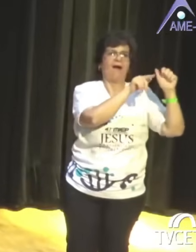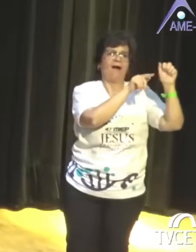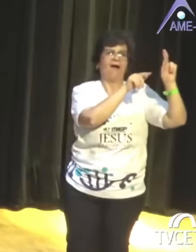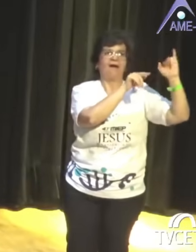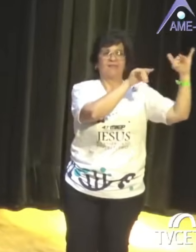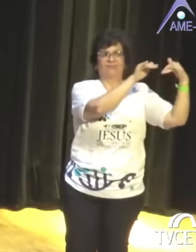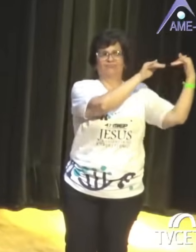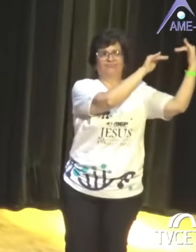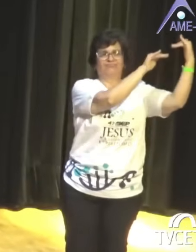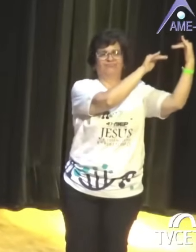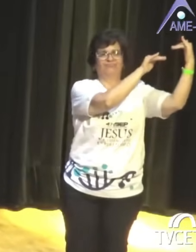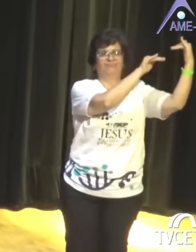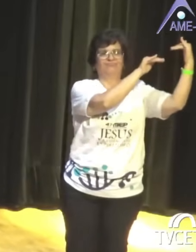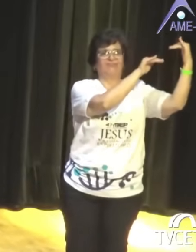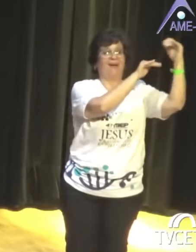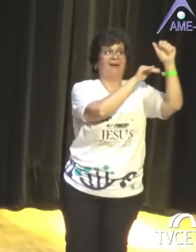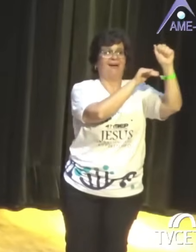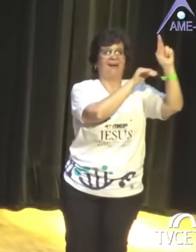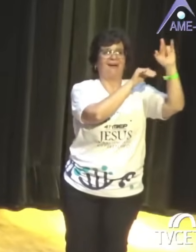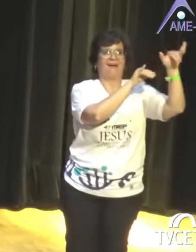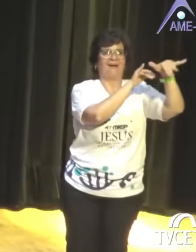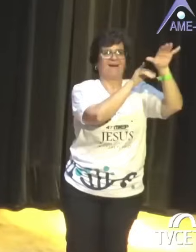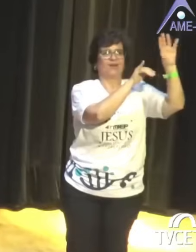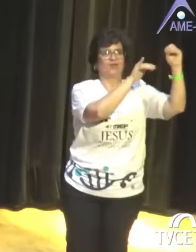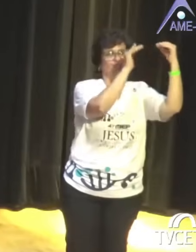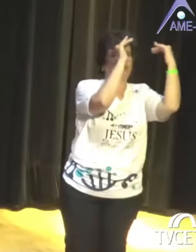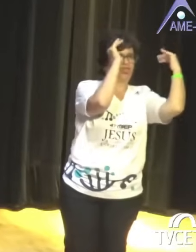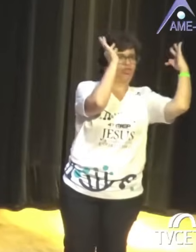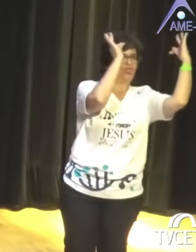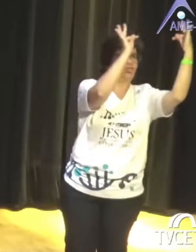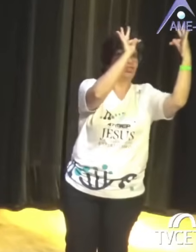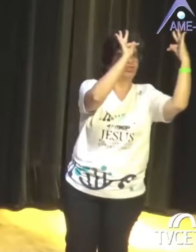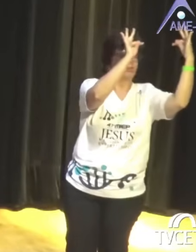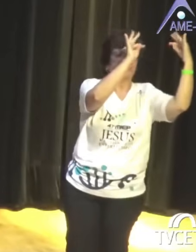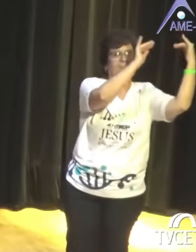é e tem o Arcanjo é